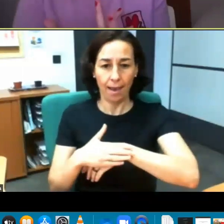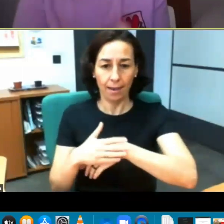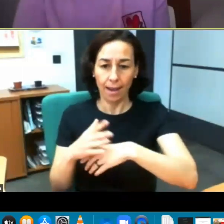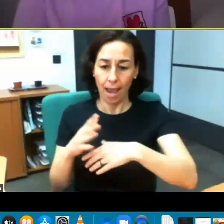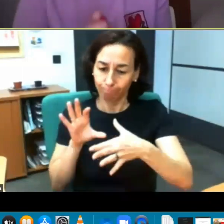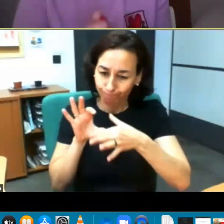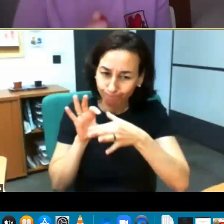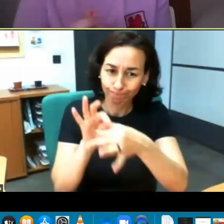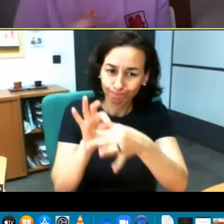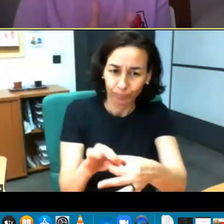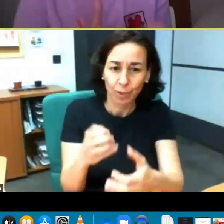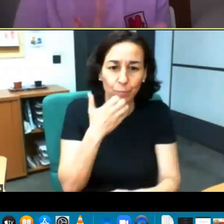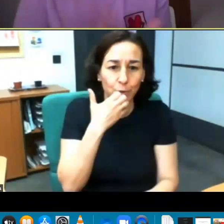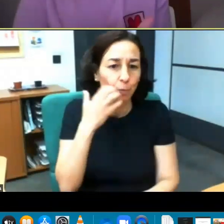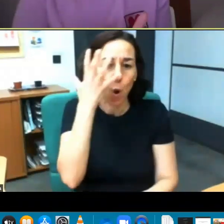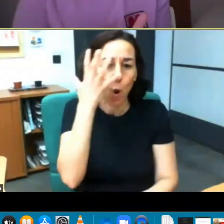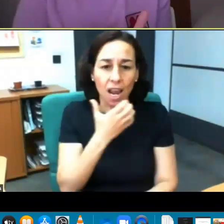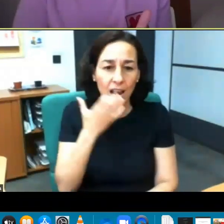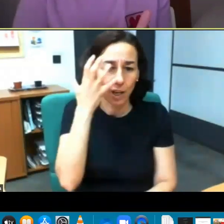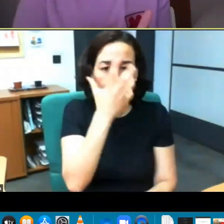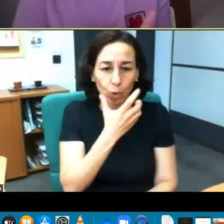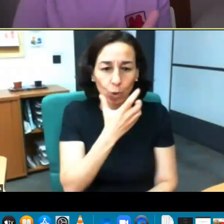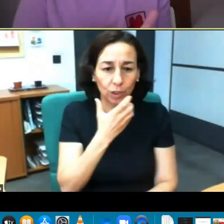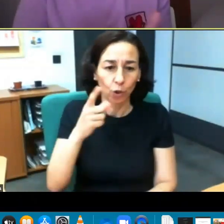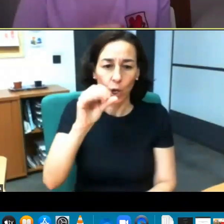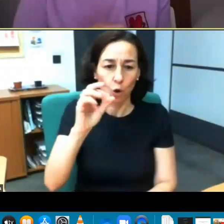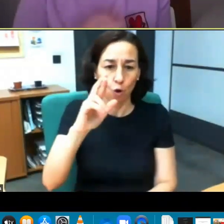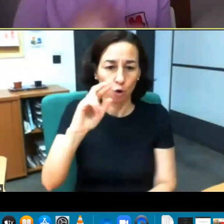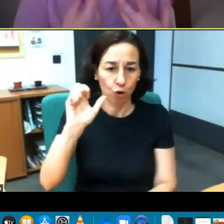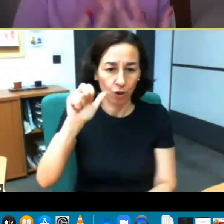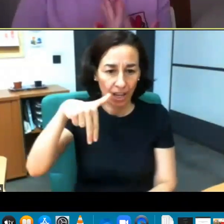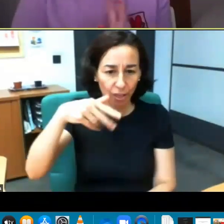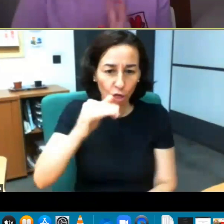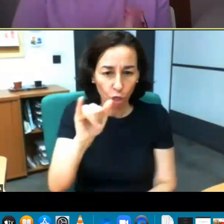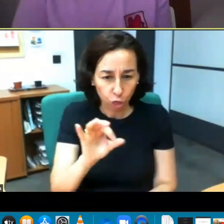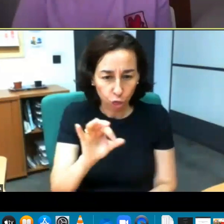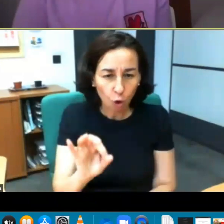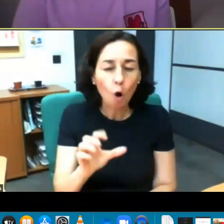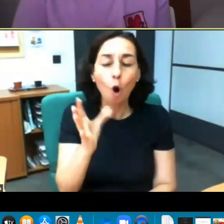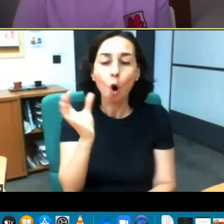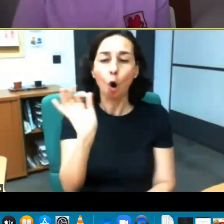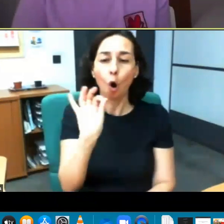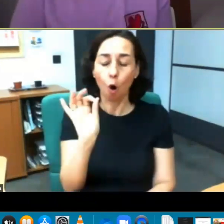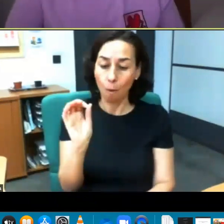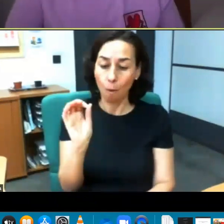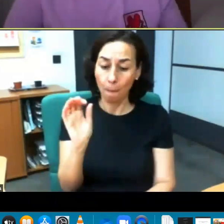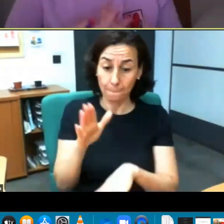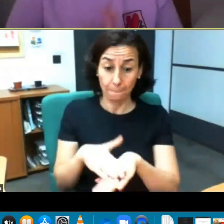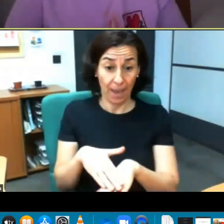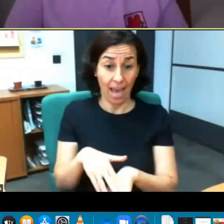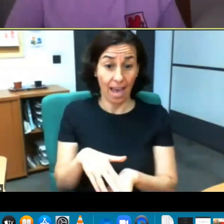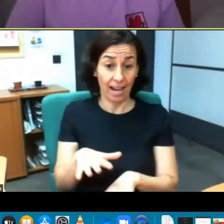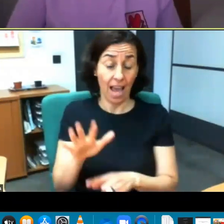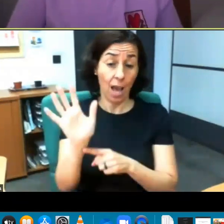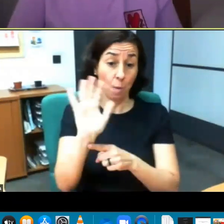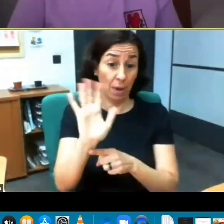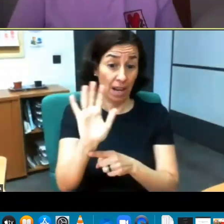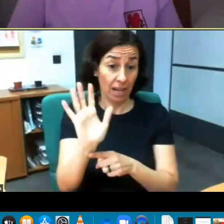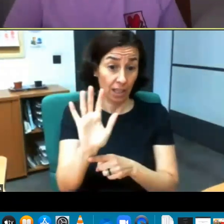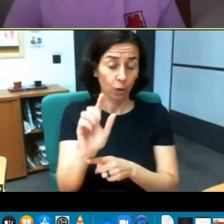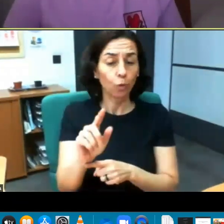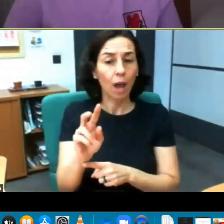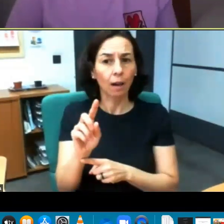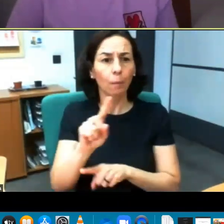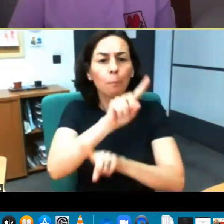Lorenzo, o, por ejemplo, a la hora de examinar y analizar la película, qué preguntas podemos hacer a nuestro alumnado, a